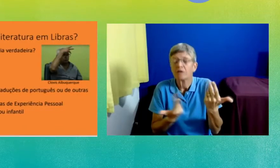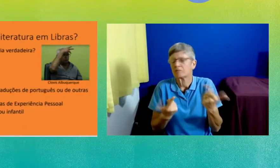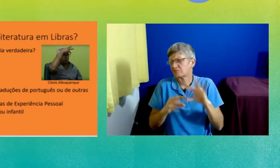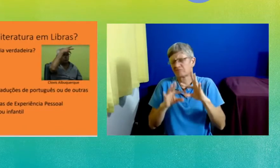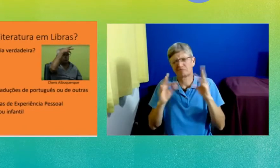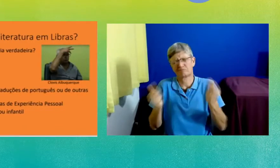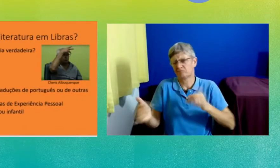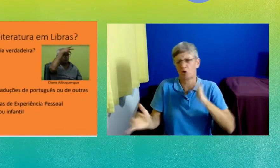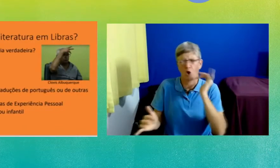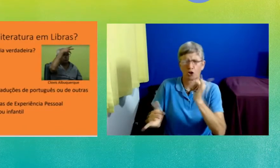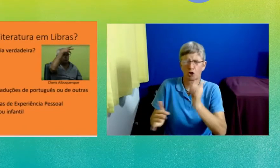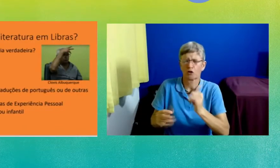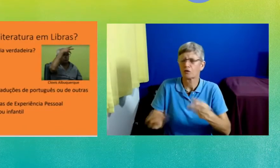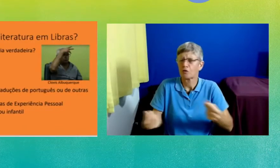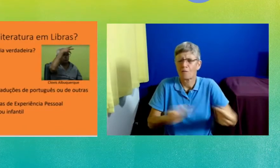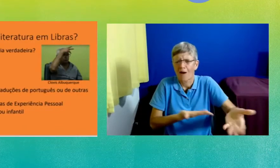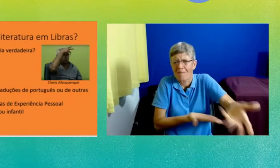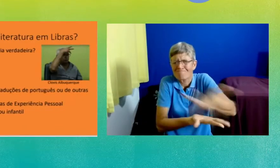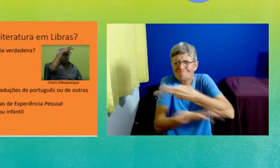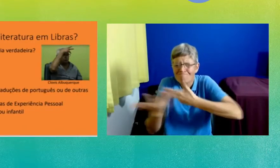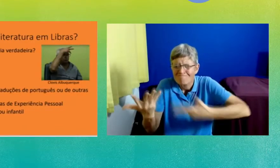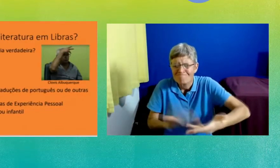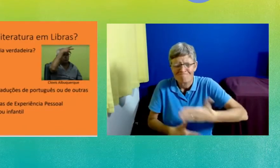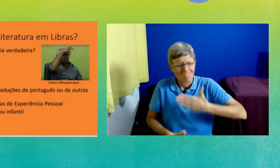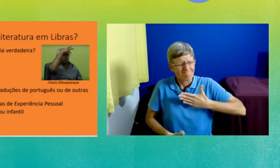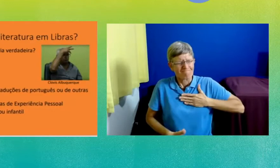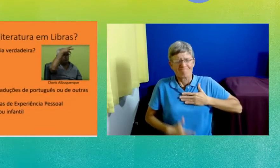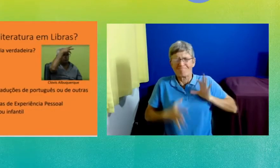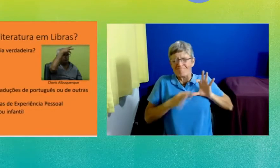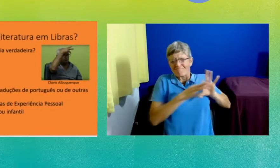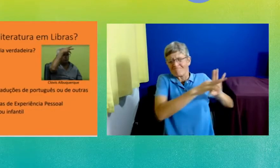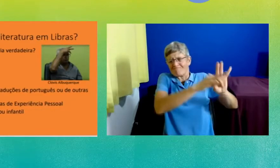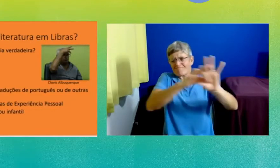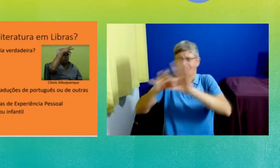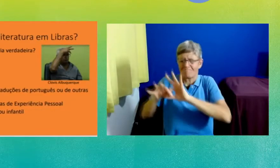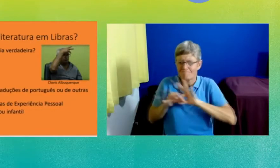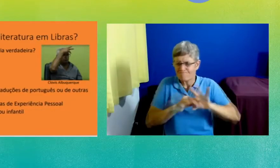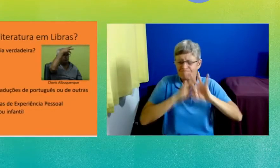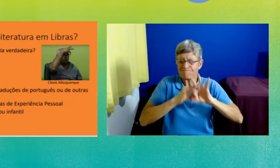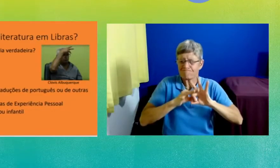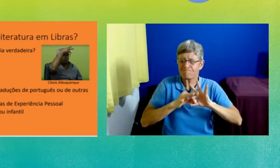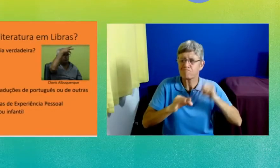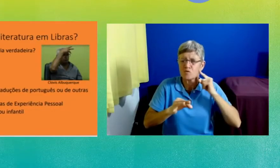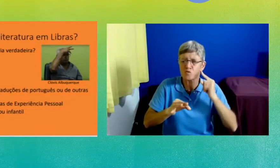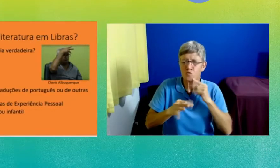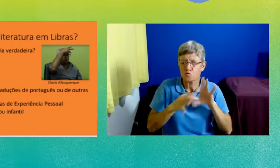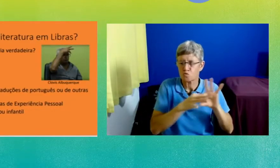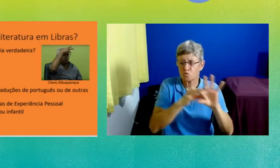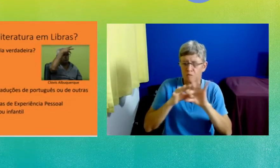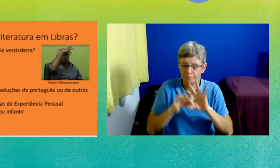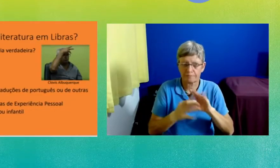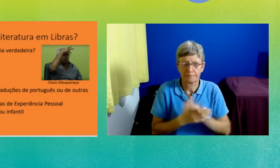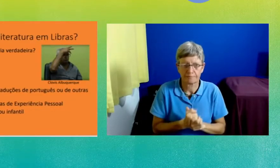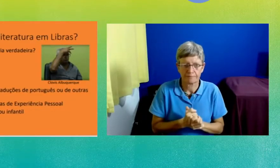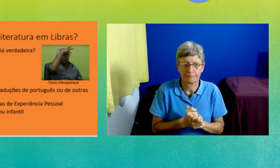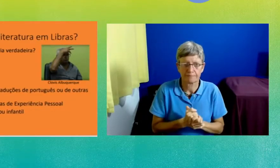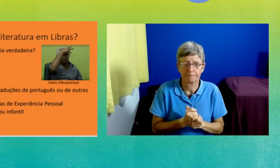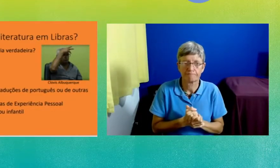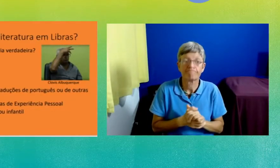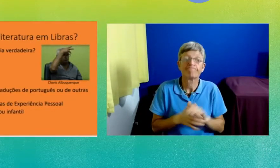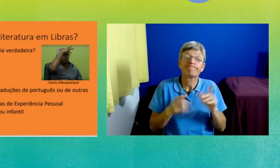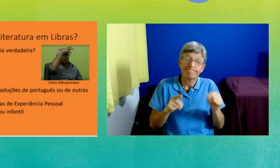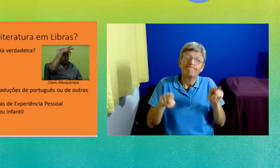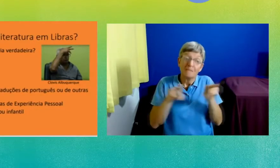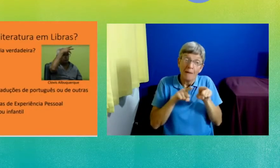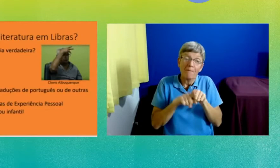tá? Seja um público jovem, a interação, ela é muito importante,